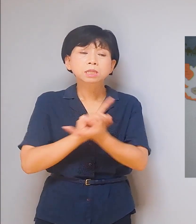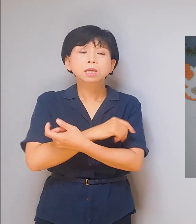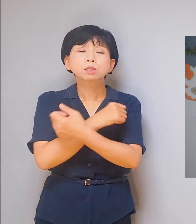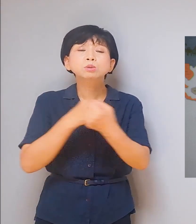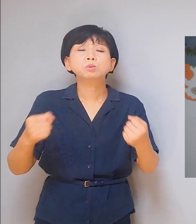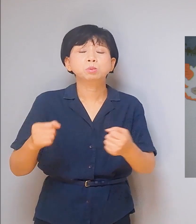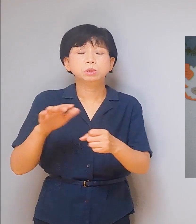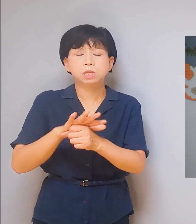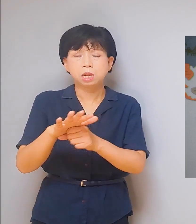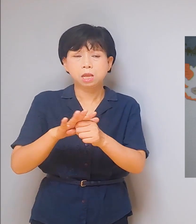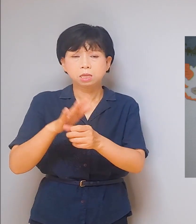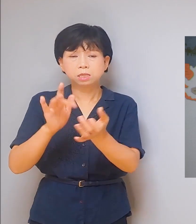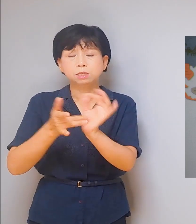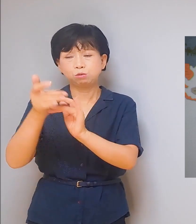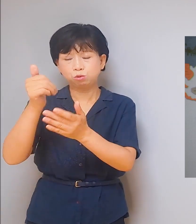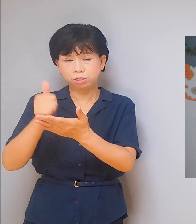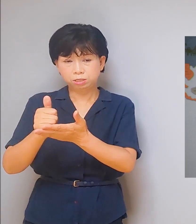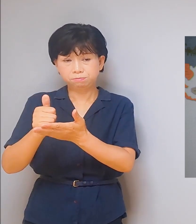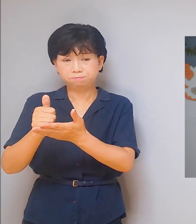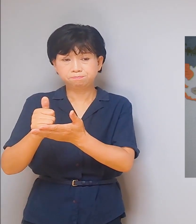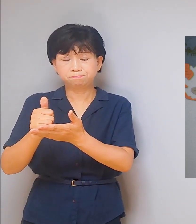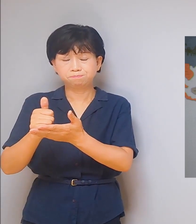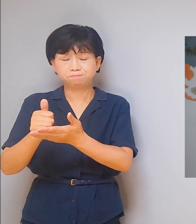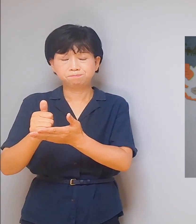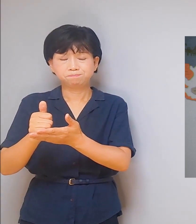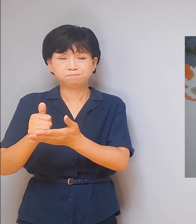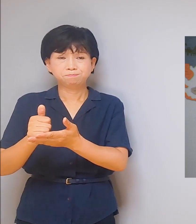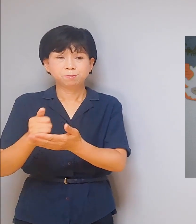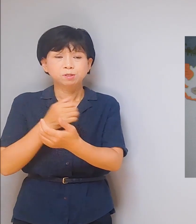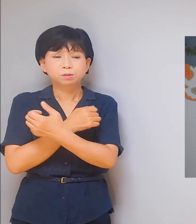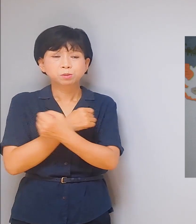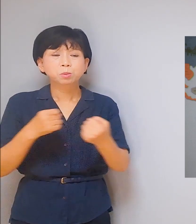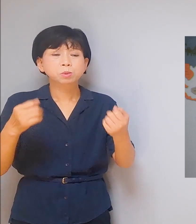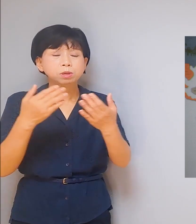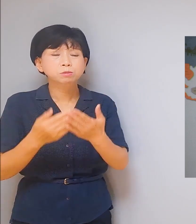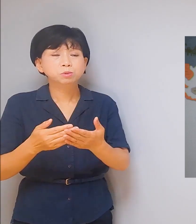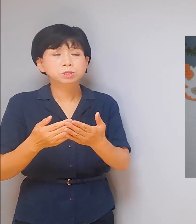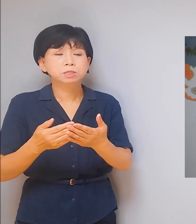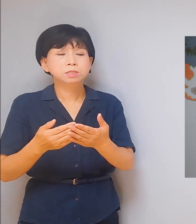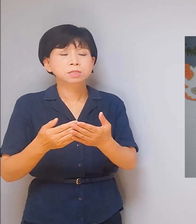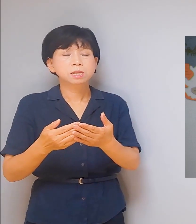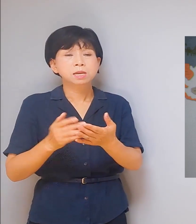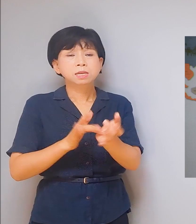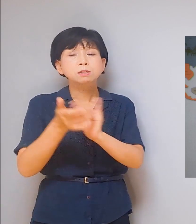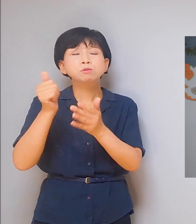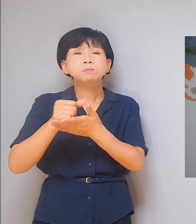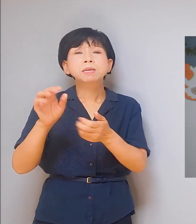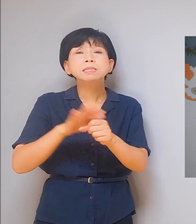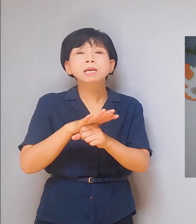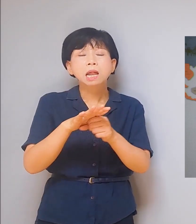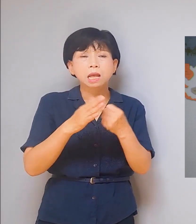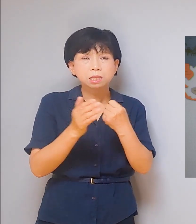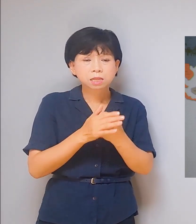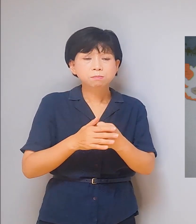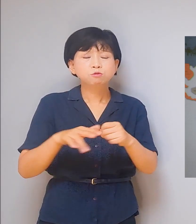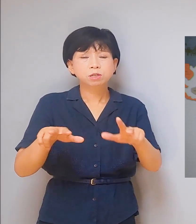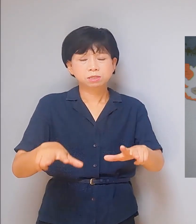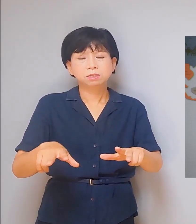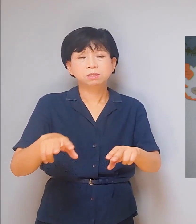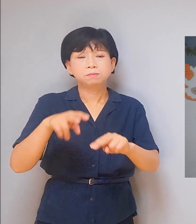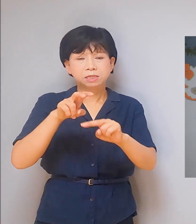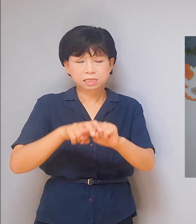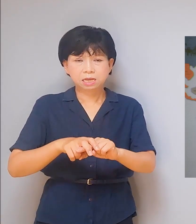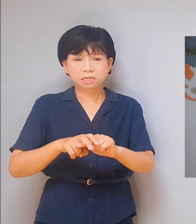대속하신 예수님의 그 사랑, 속량해 주신 그 예수님의 그 사랑 때문에 이 자리에 있는 줄